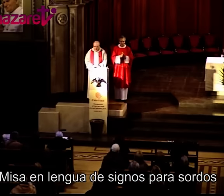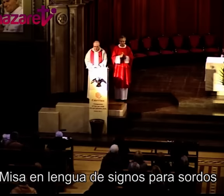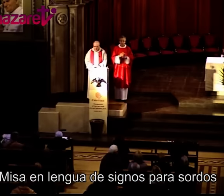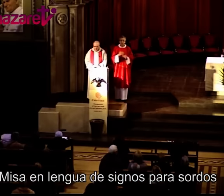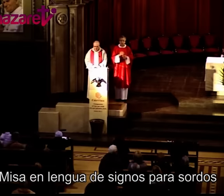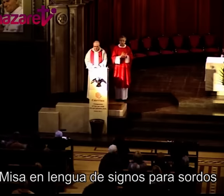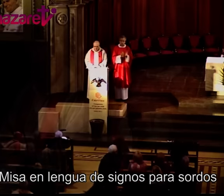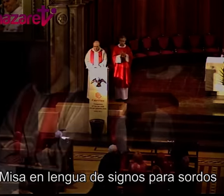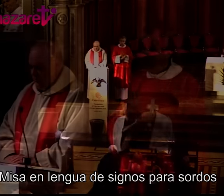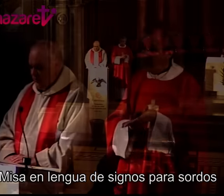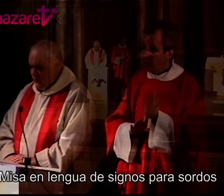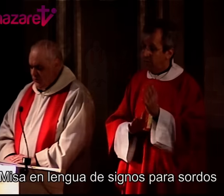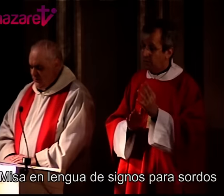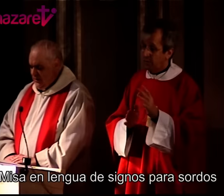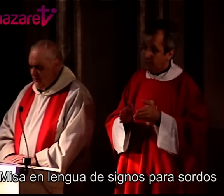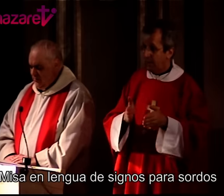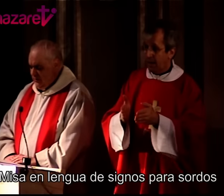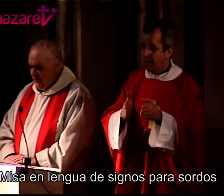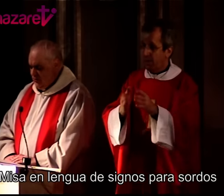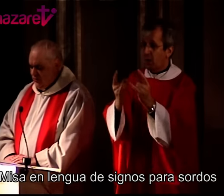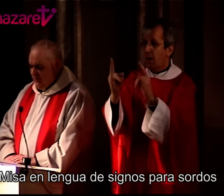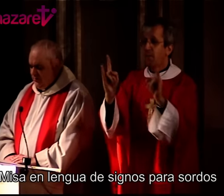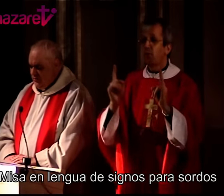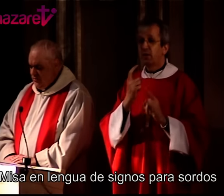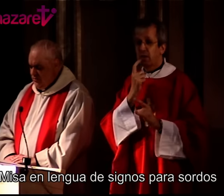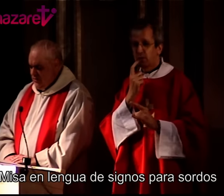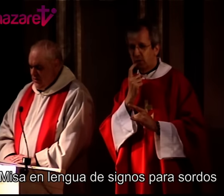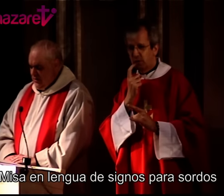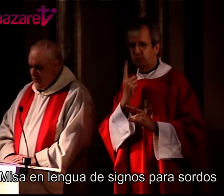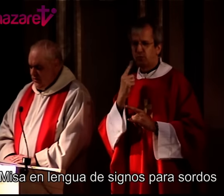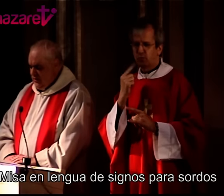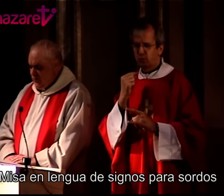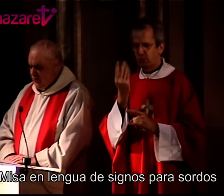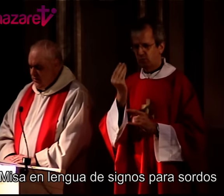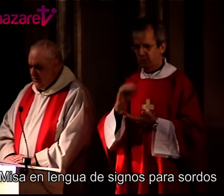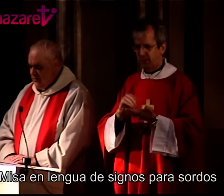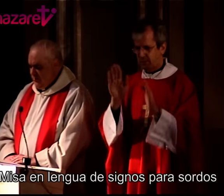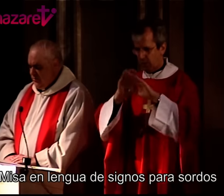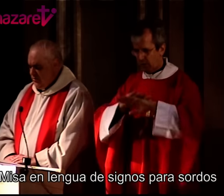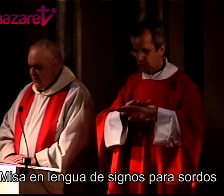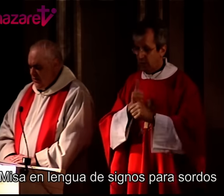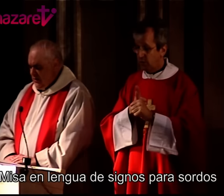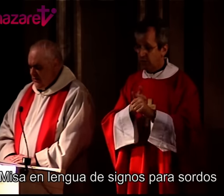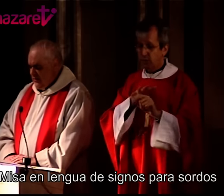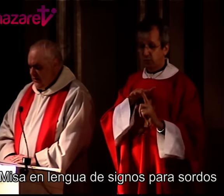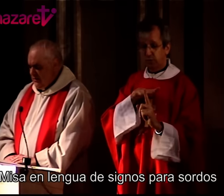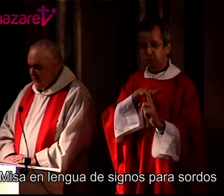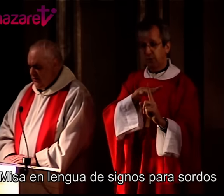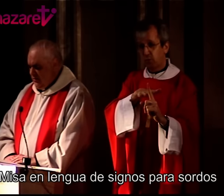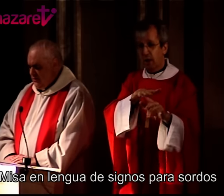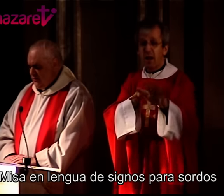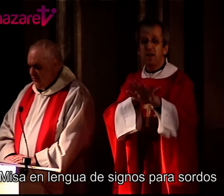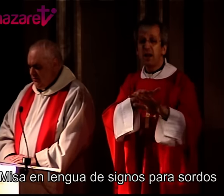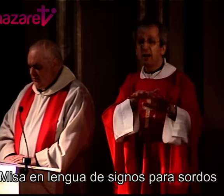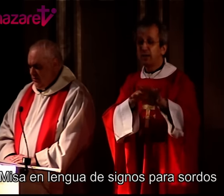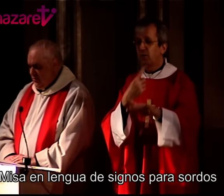Salió y se encaminó, como de costumbre, al monte de los Olivos, y lo siguieron sus discípulos. Al llegar al sitio